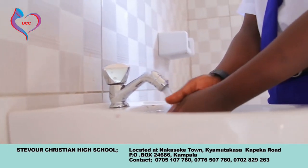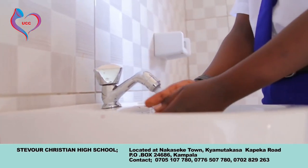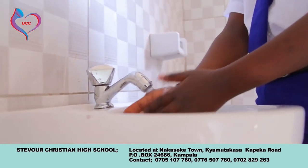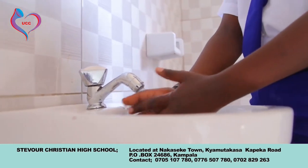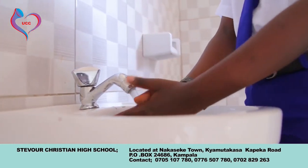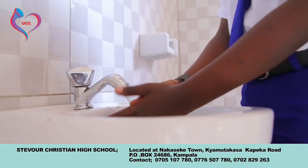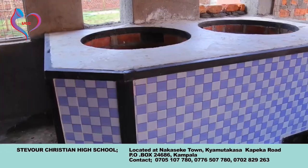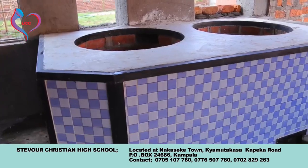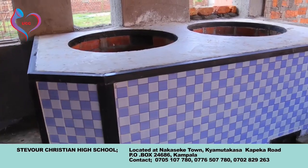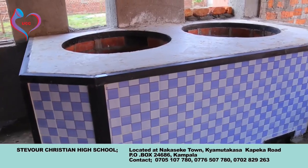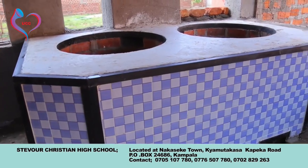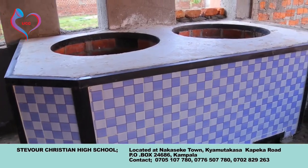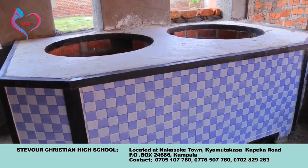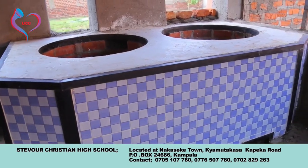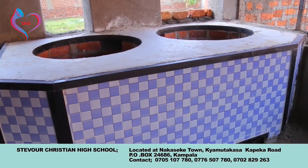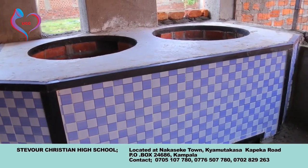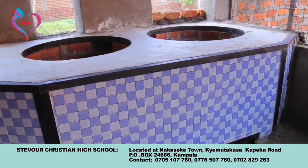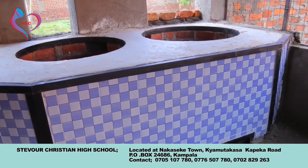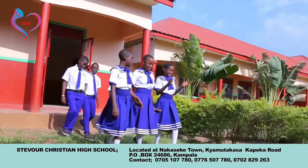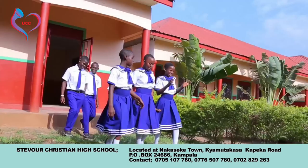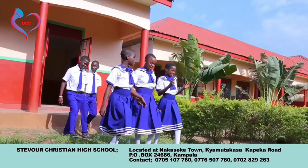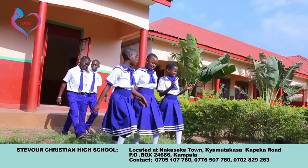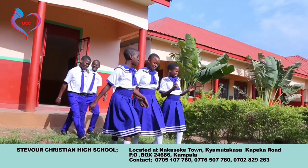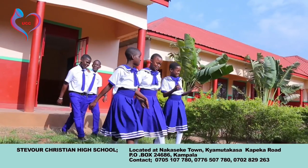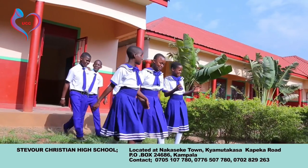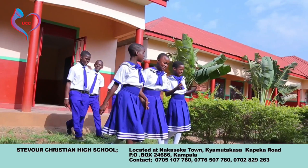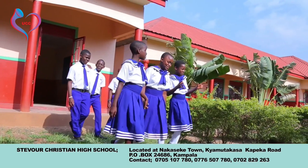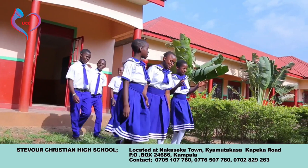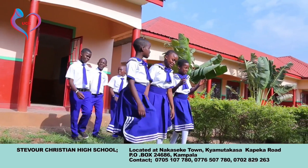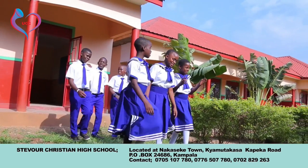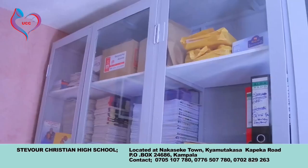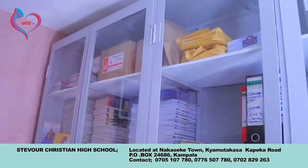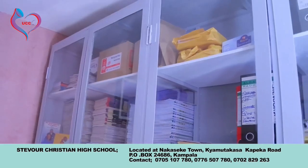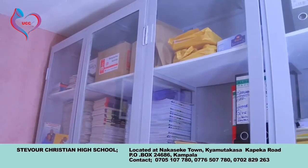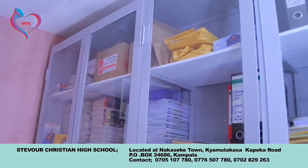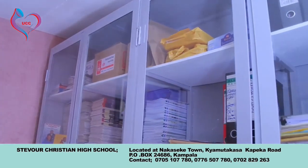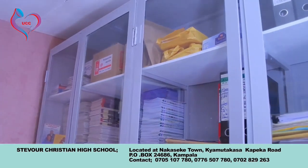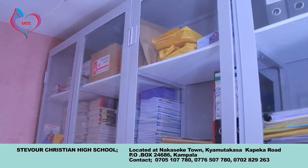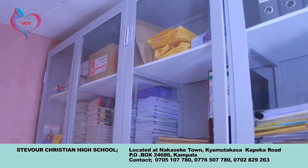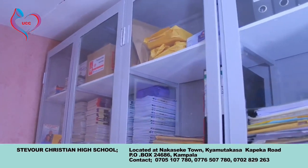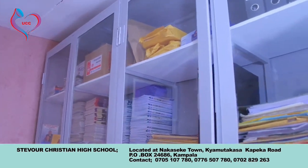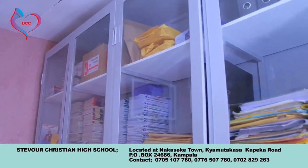0776-507780 or 0701-507780. Steva Christian High School, the best school to go to.